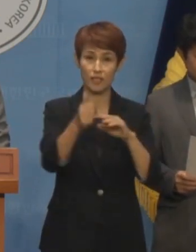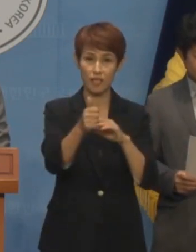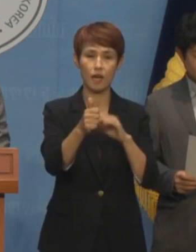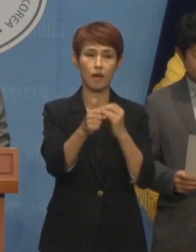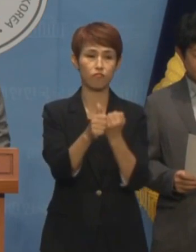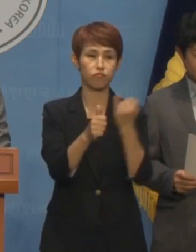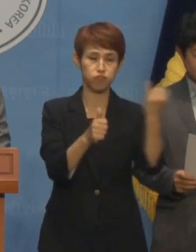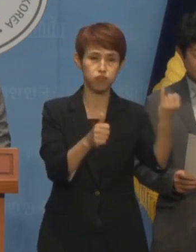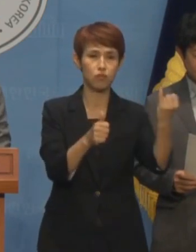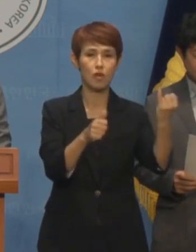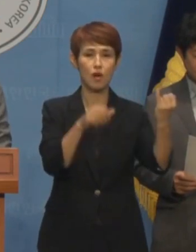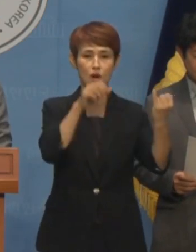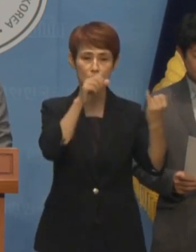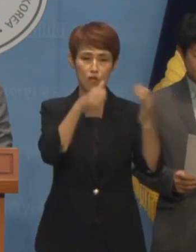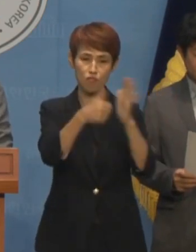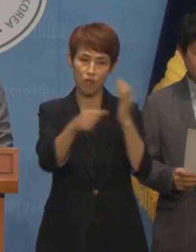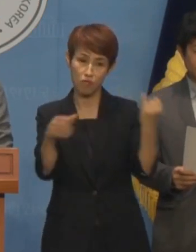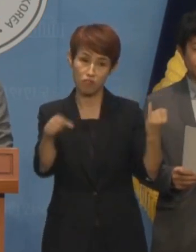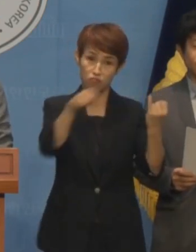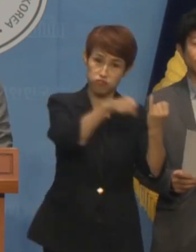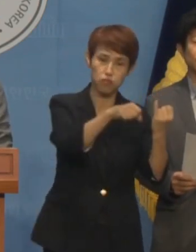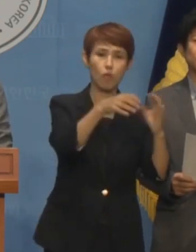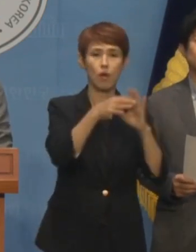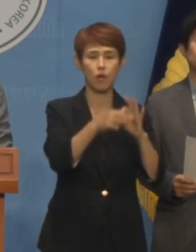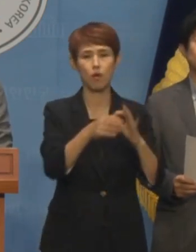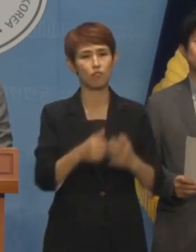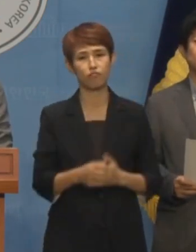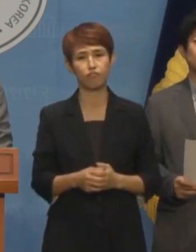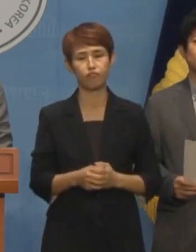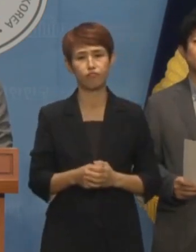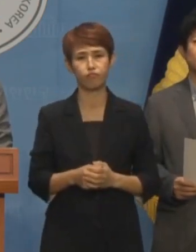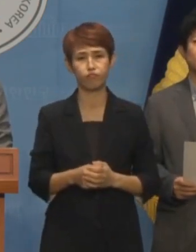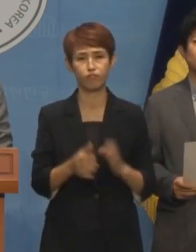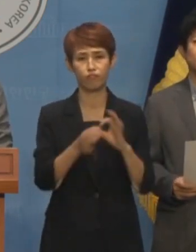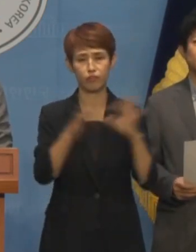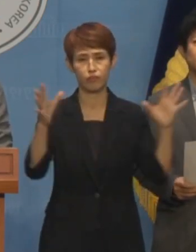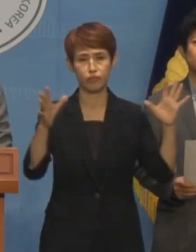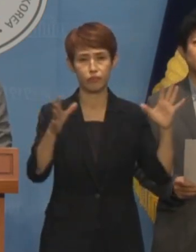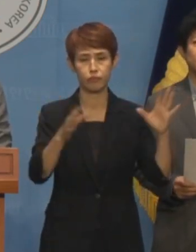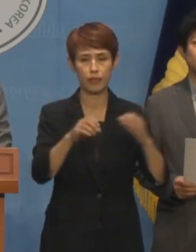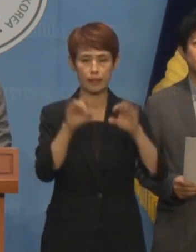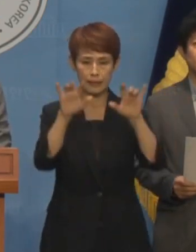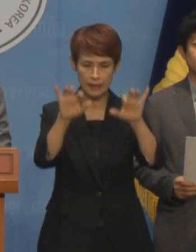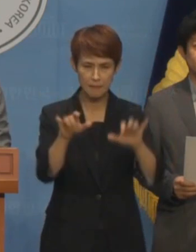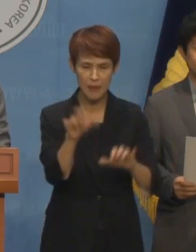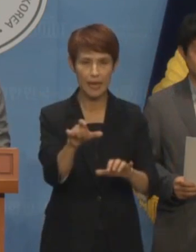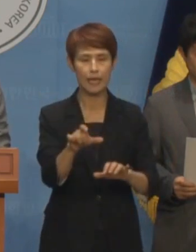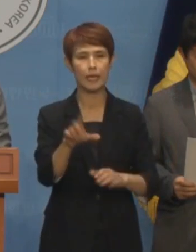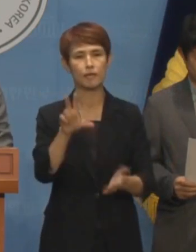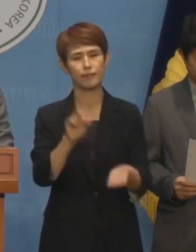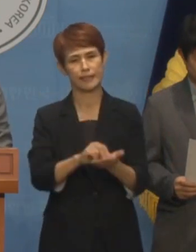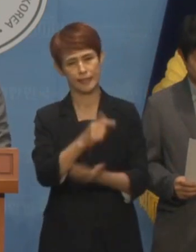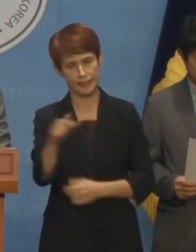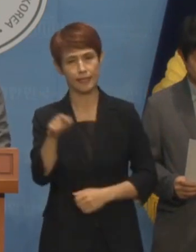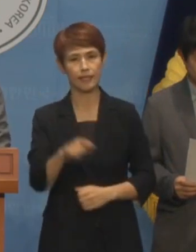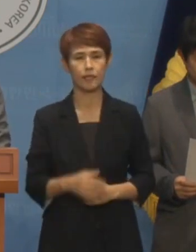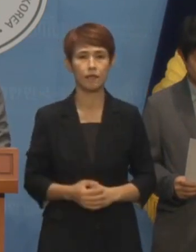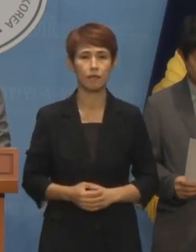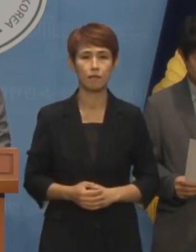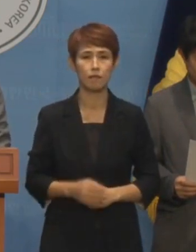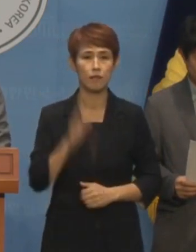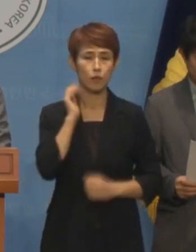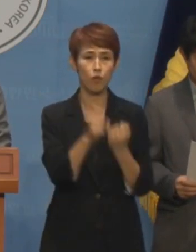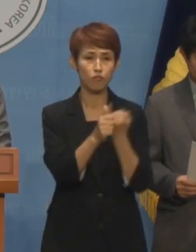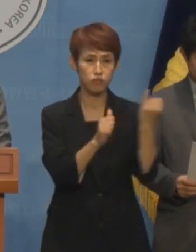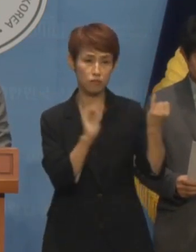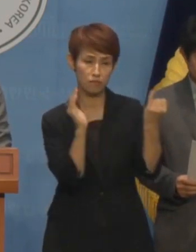수수를 제한하지 않는다라는 실로 황당한 답변을 달아 문제를 더 악화시켰습니다. 김건희 여사 한